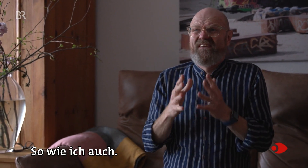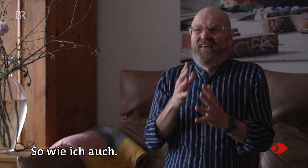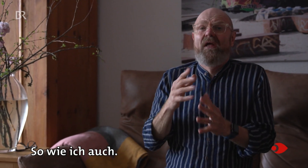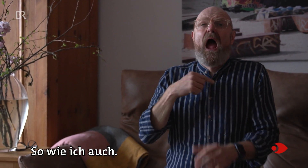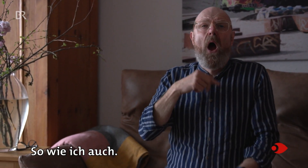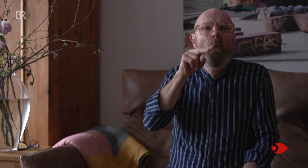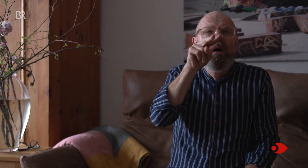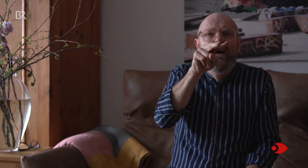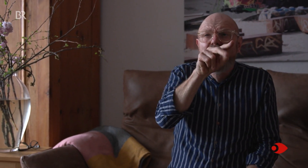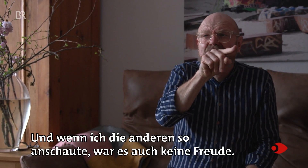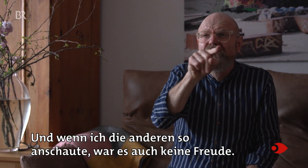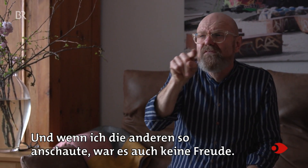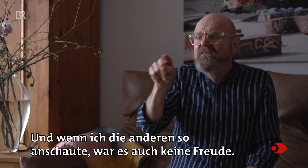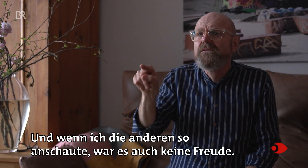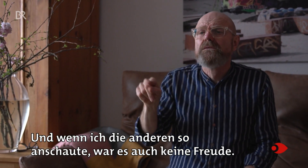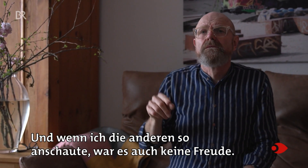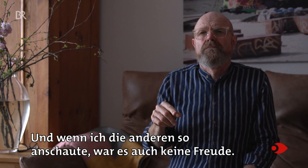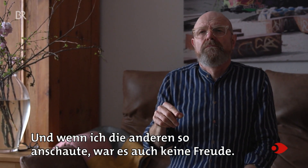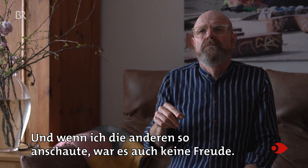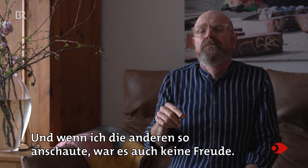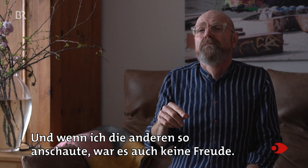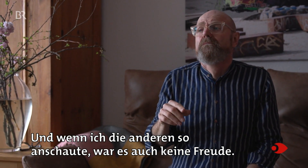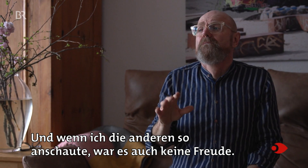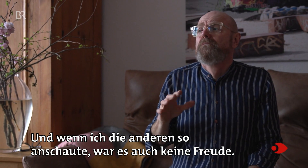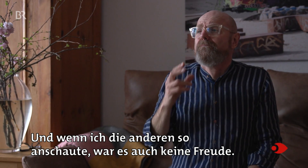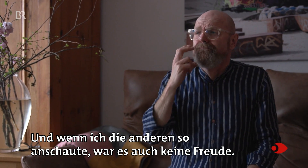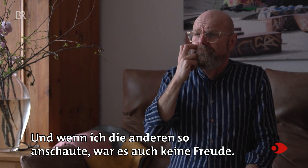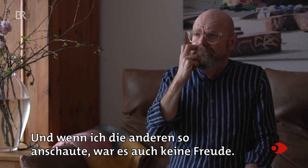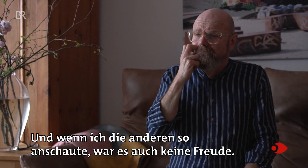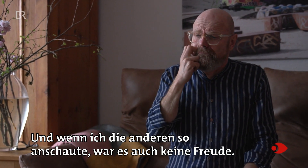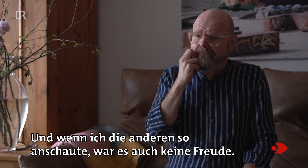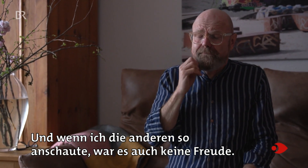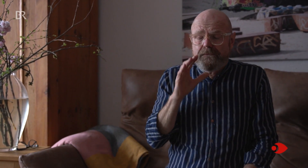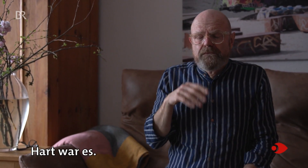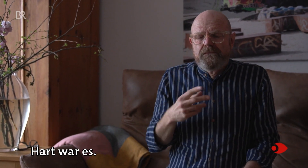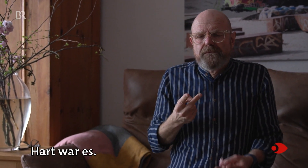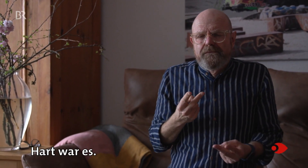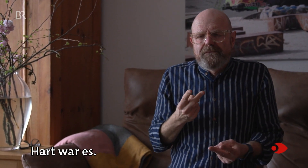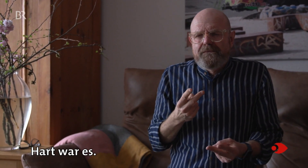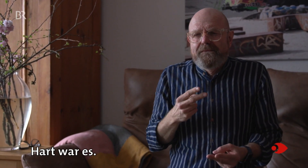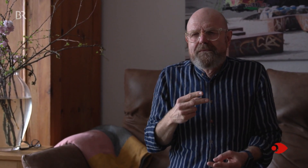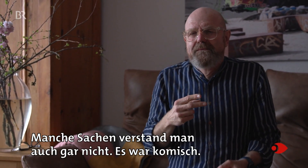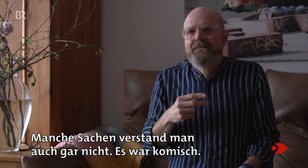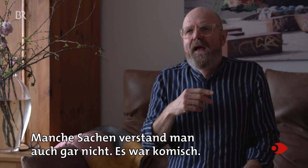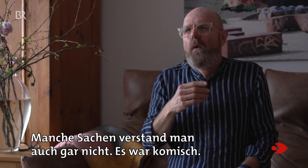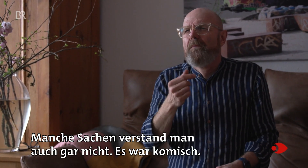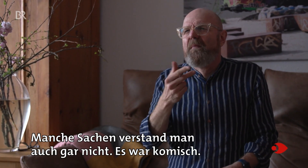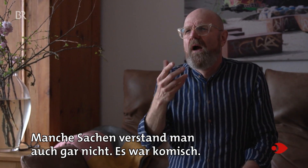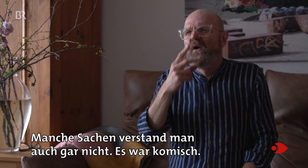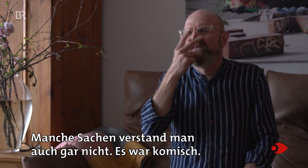auch. Und wenn ich die anderen so anschaute, war es auch keine Freude. Hart war es. Manche Sachen verstand man auch gar